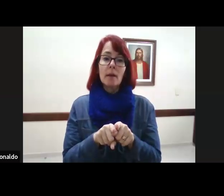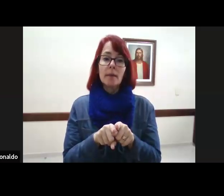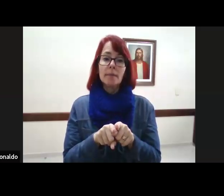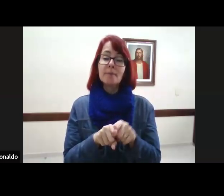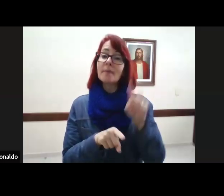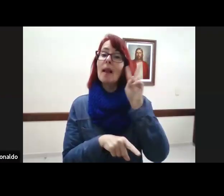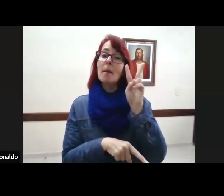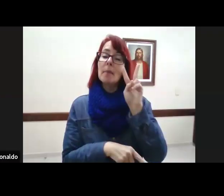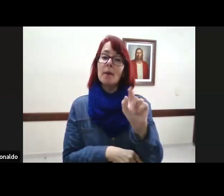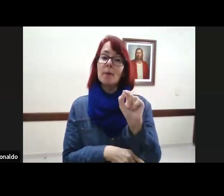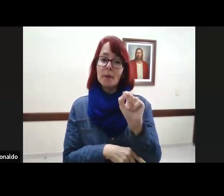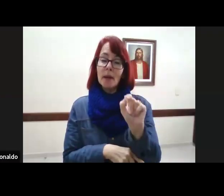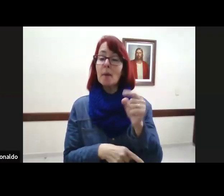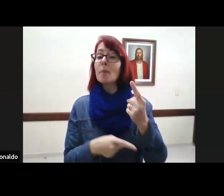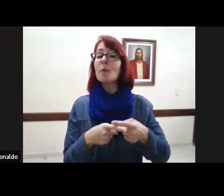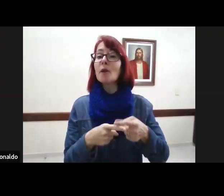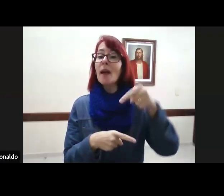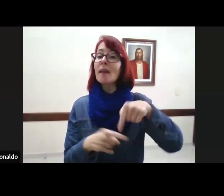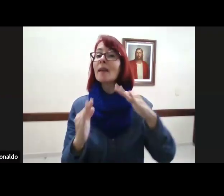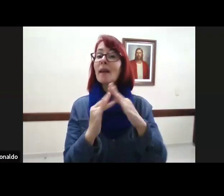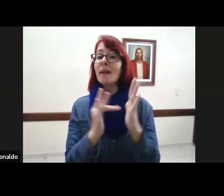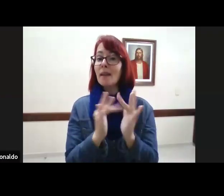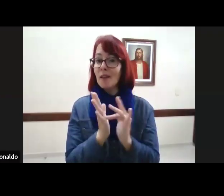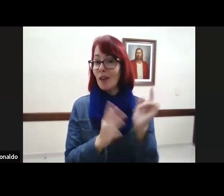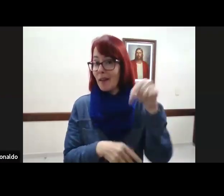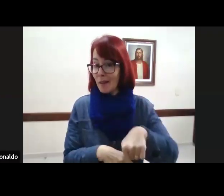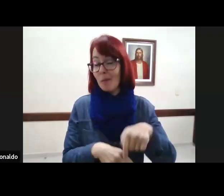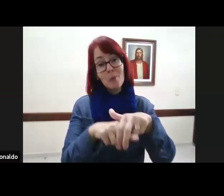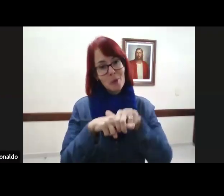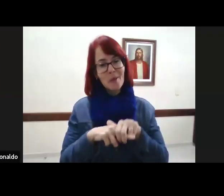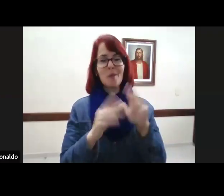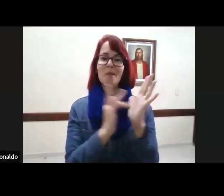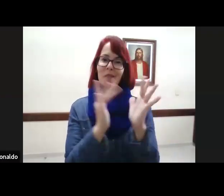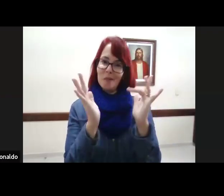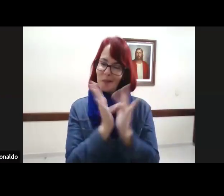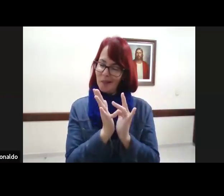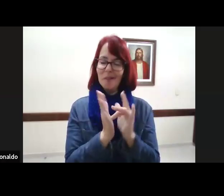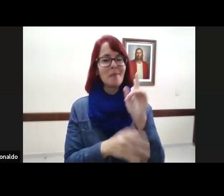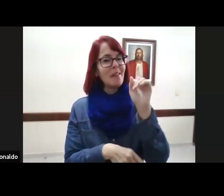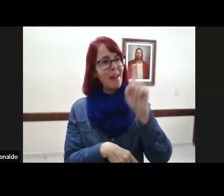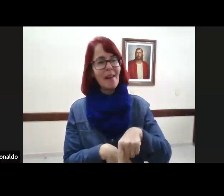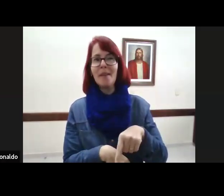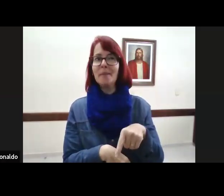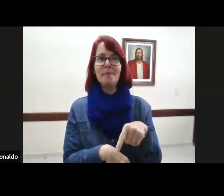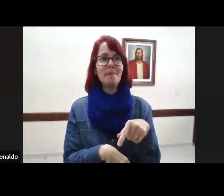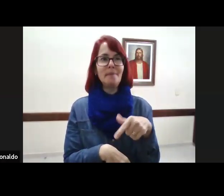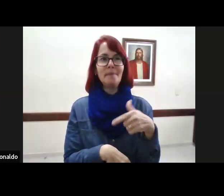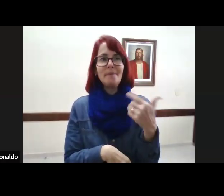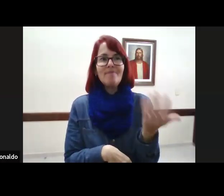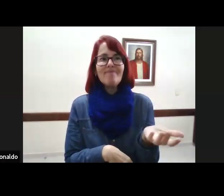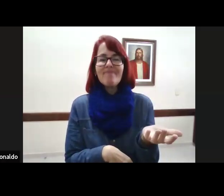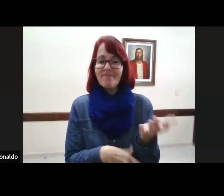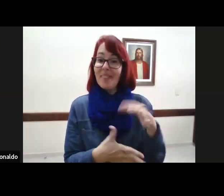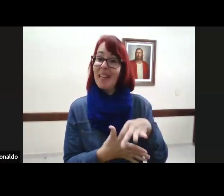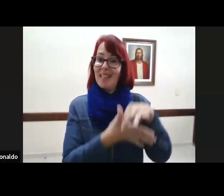se lembrar do motivo pelo qual estamos aqui hoje, né? Que é por meio de Cristo, que Ele é o, o